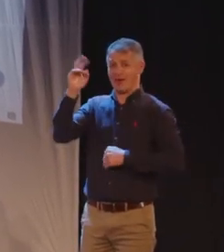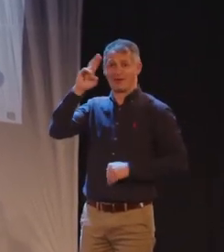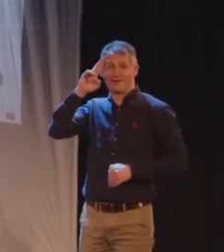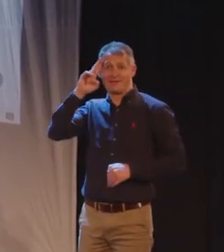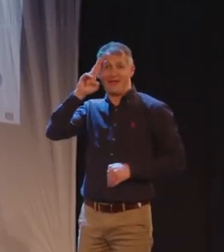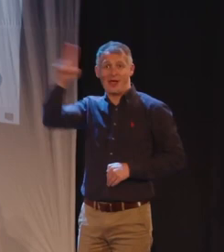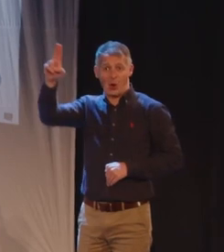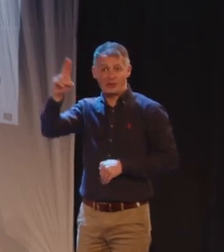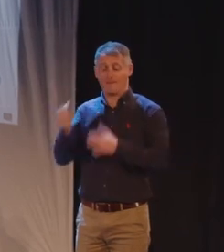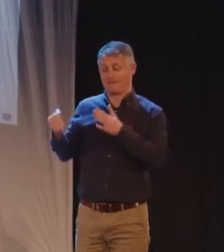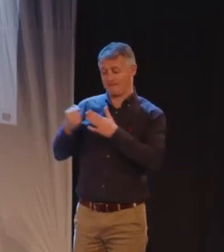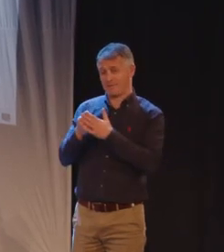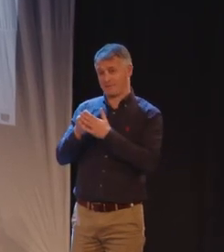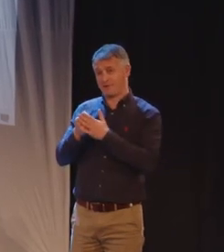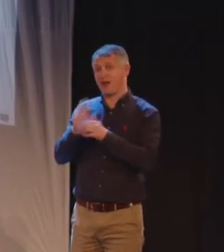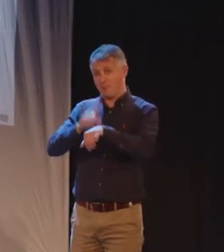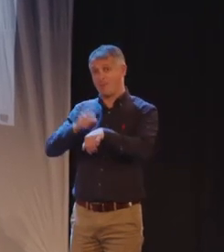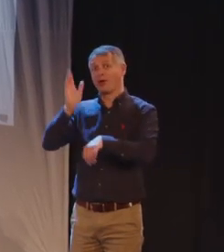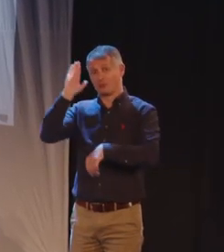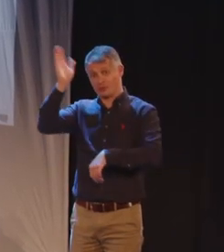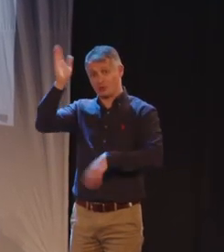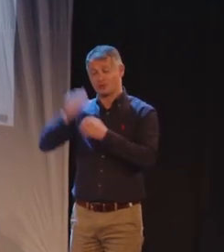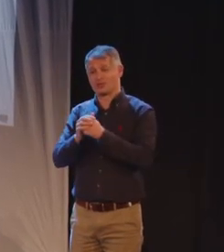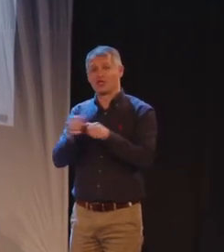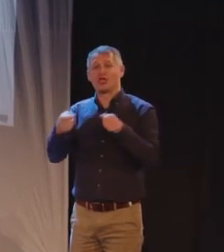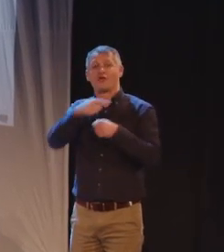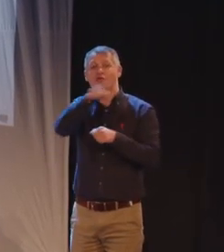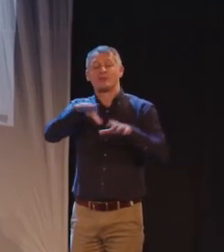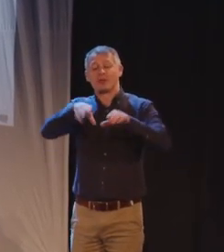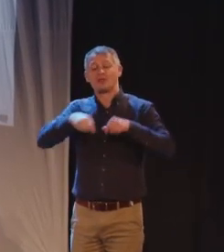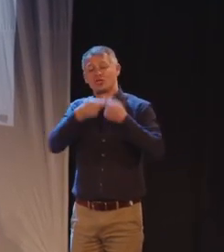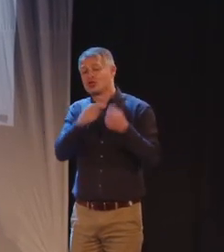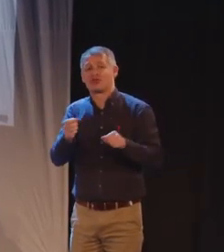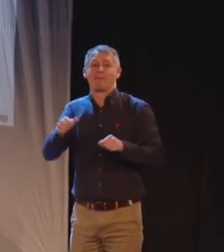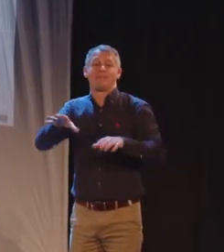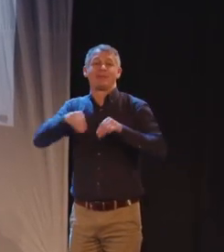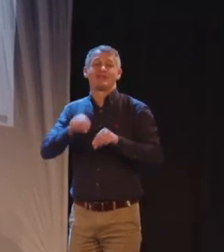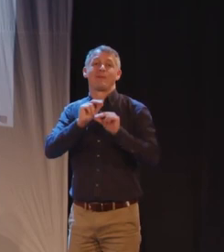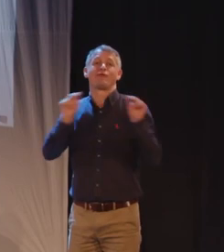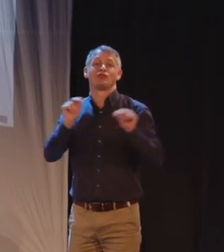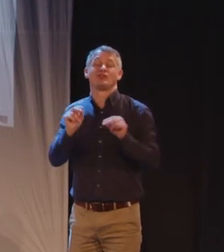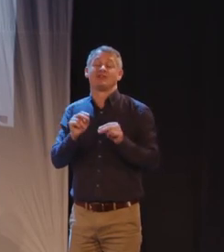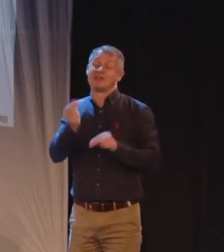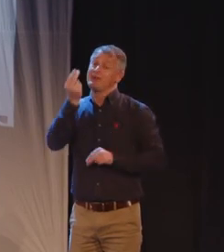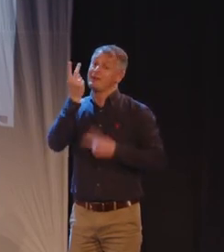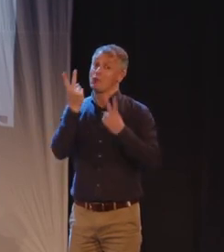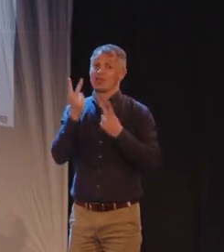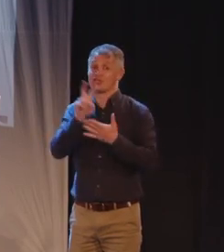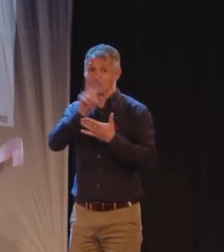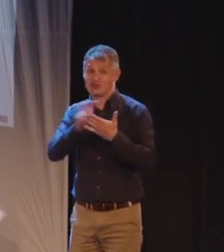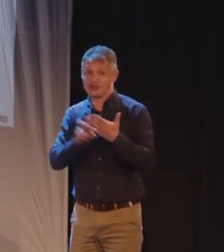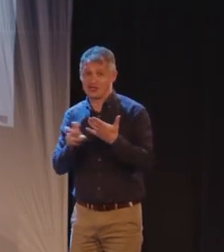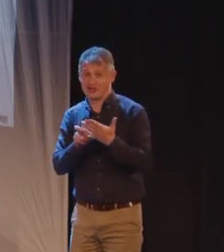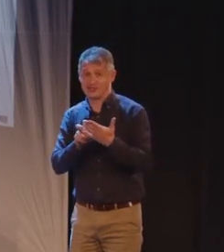să primești tot ceea ce primiți voi de la profesorii voștri de la școală, e bine să-ți dorești să citești ca